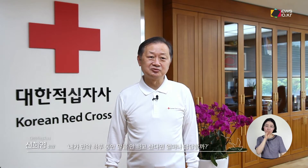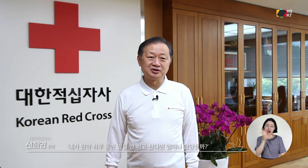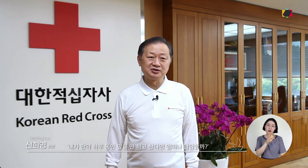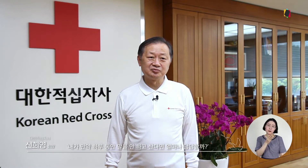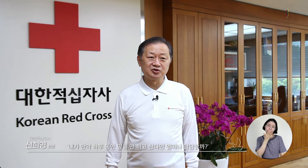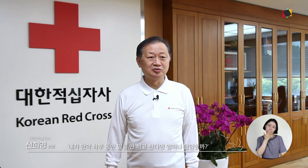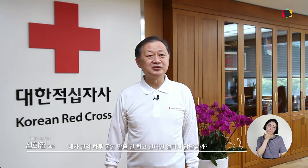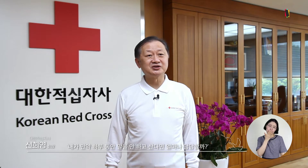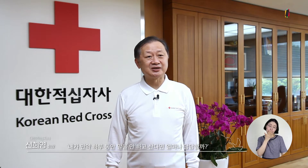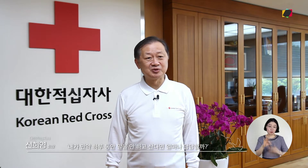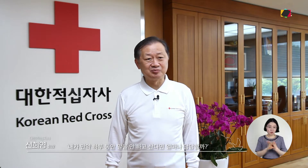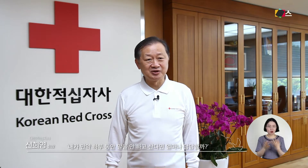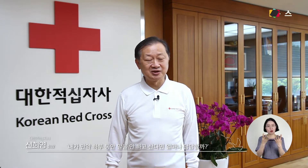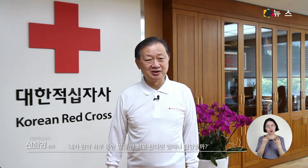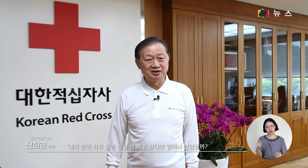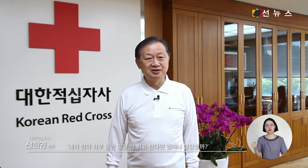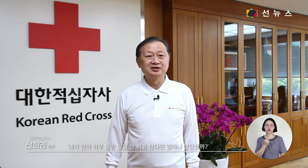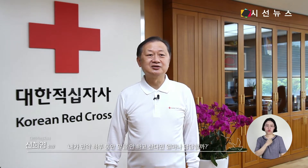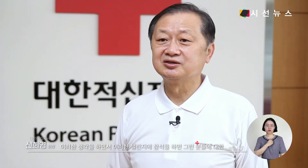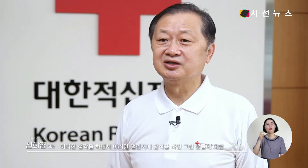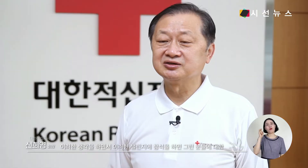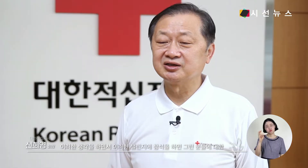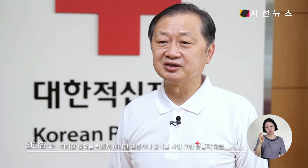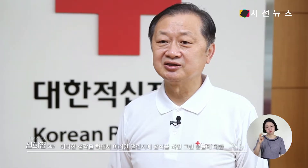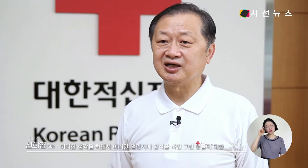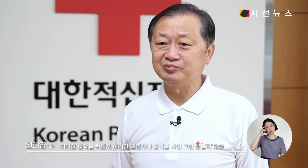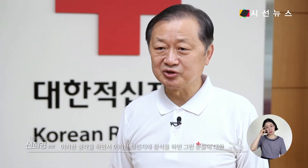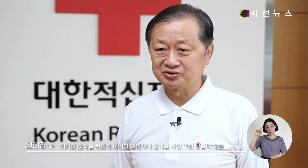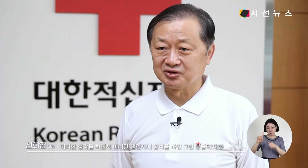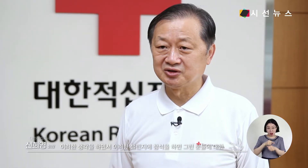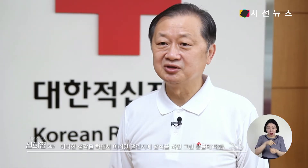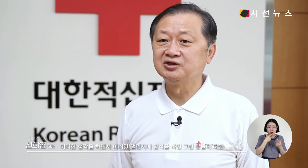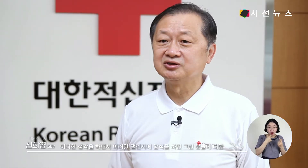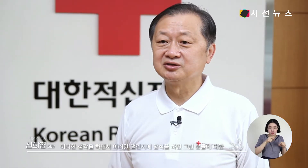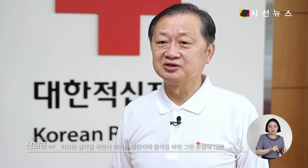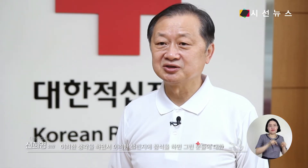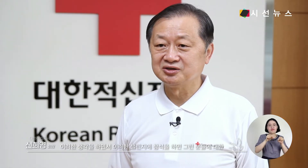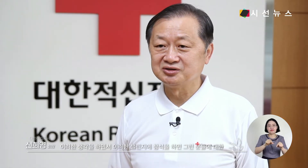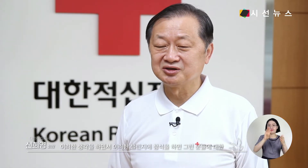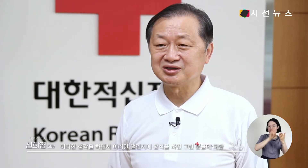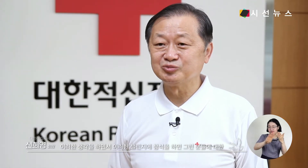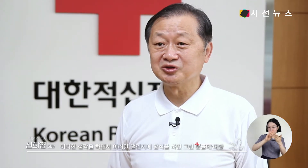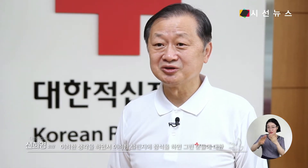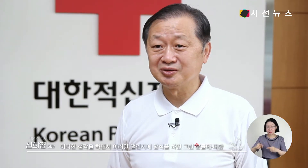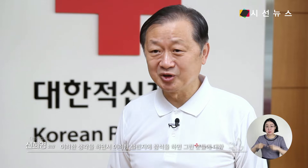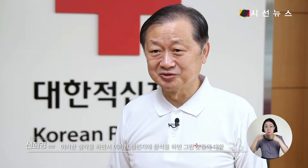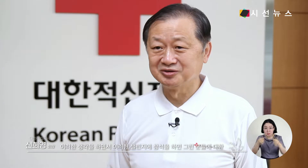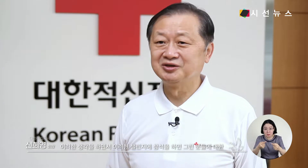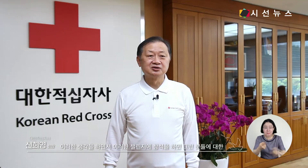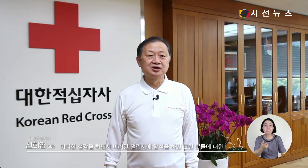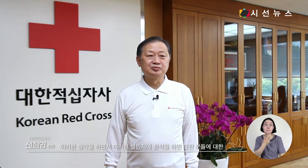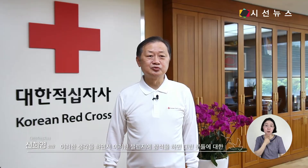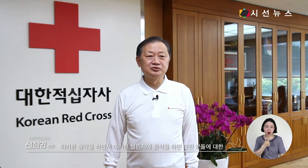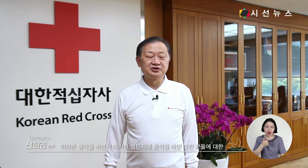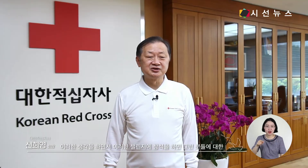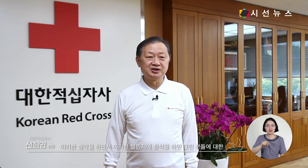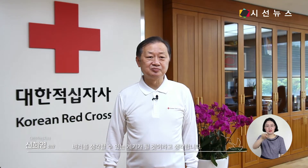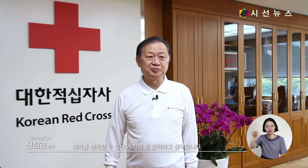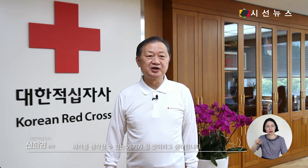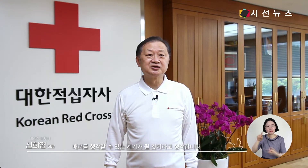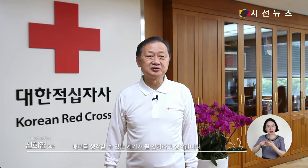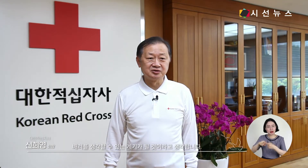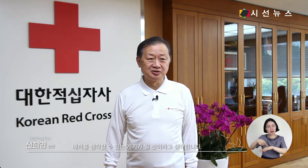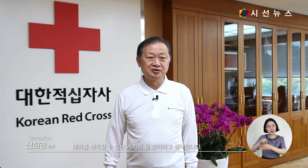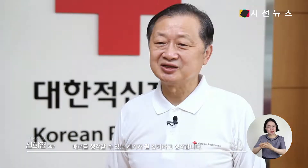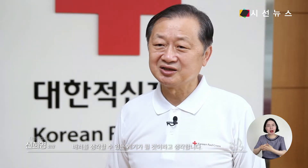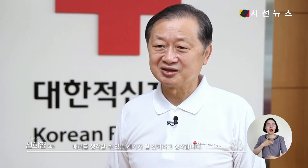말을 안 하고 산다면 얼마나 답답할까? 이러한 생각을 하면서 이러한 챌린지에 참석을 하면 그러한 분들에